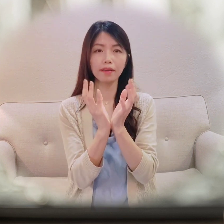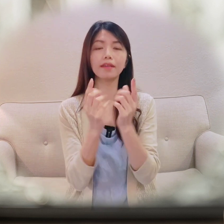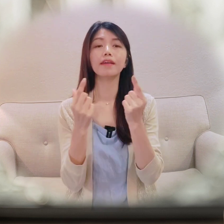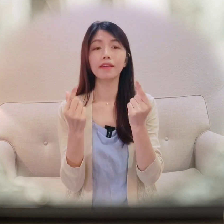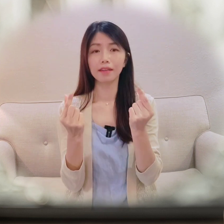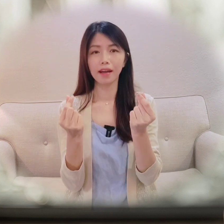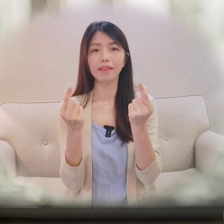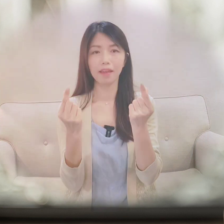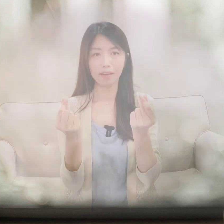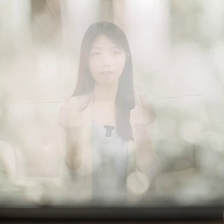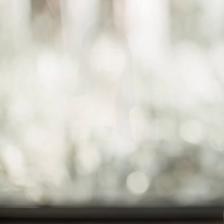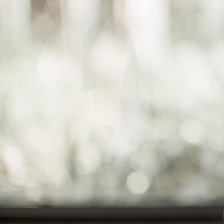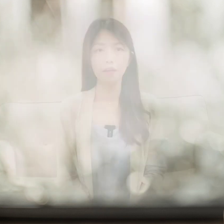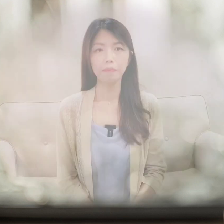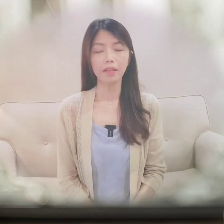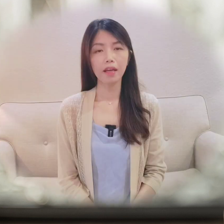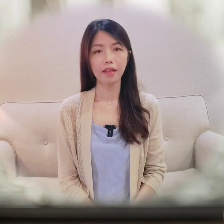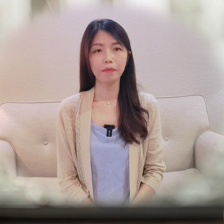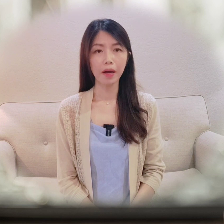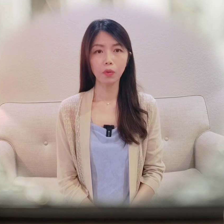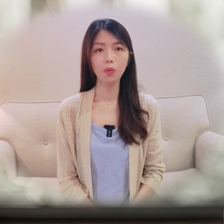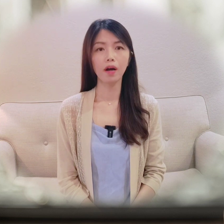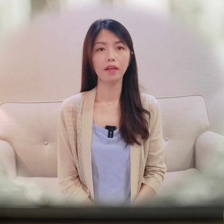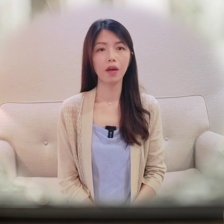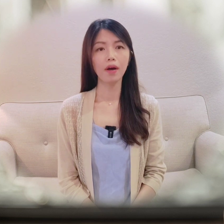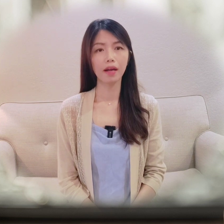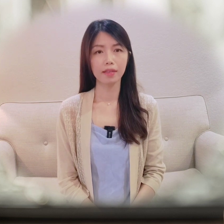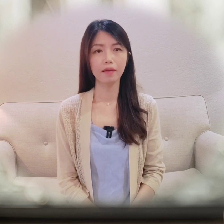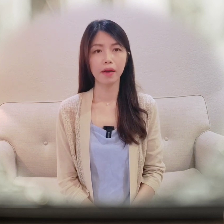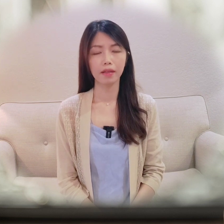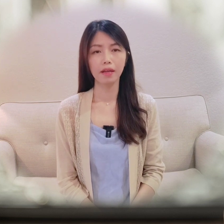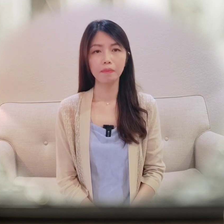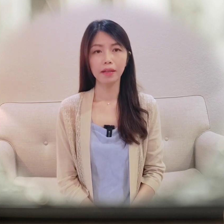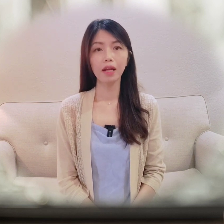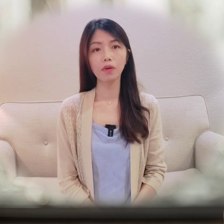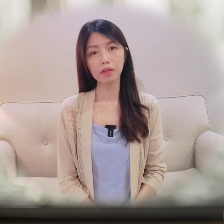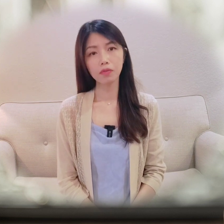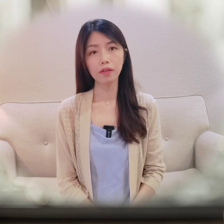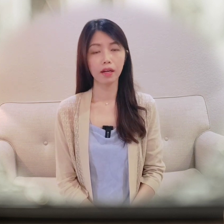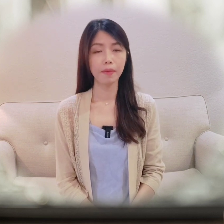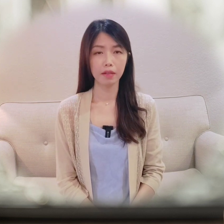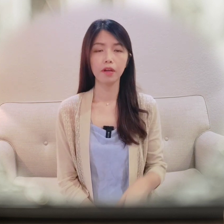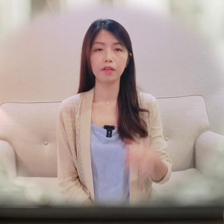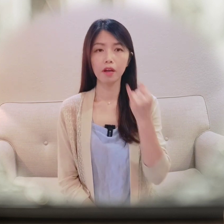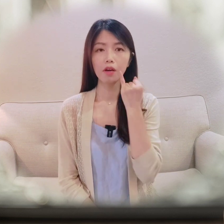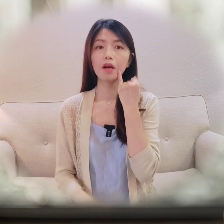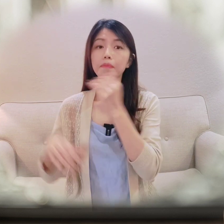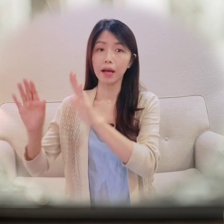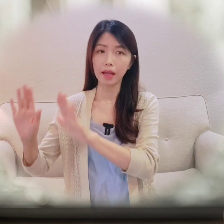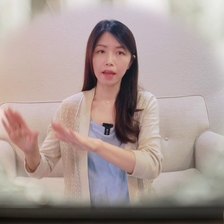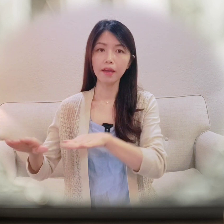꽃과 같네. 바다에 이는 파도 안개와 같지만 바다라고 하는 뜻의 수어는 아까